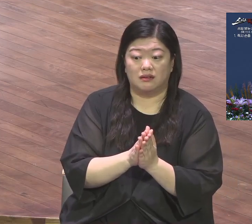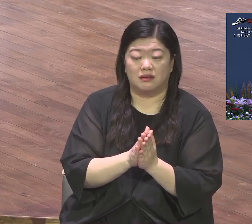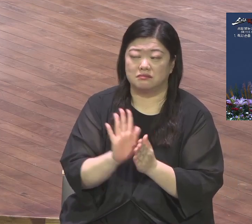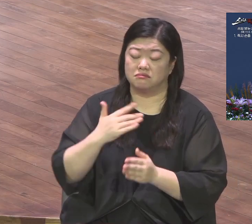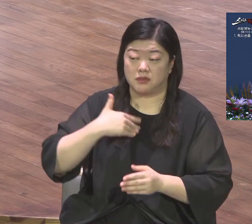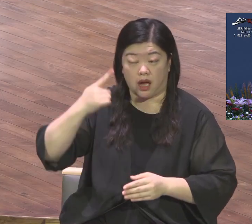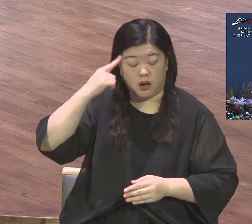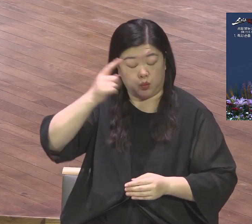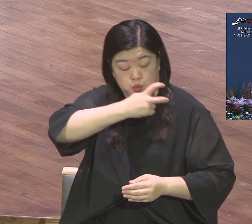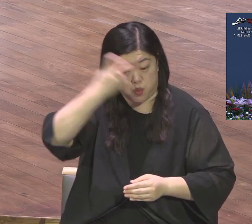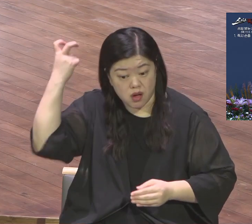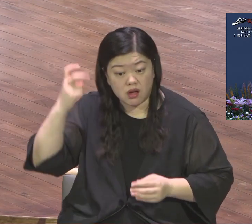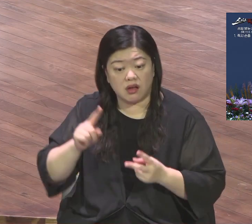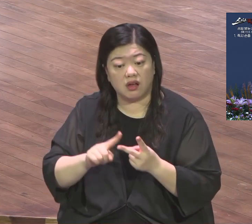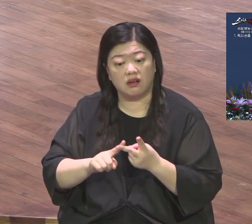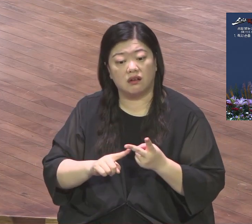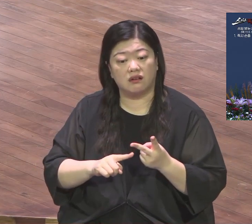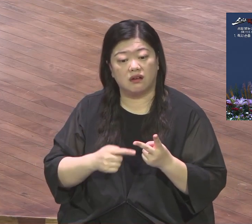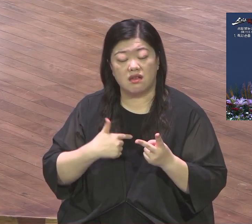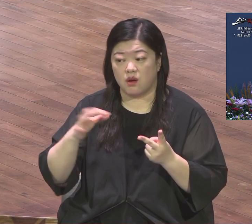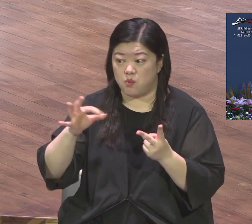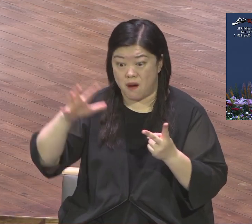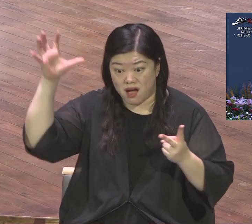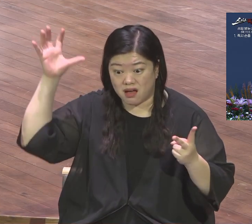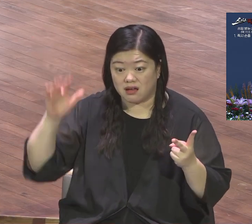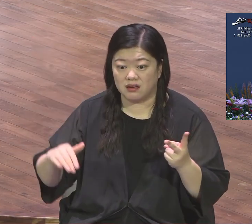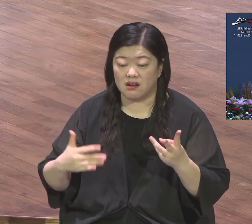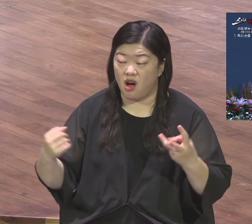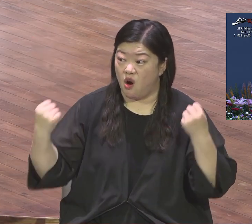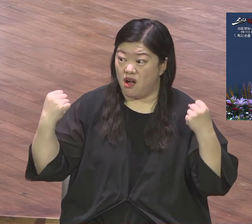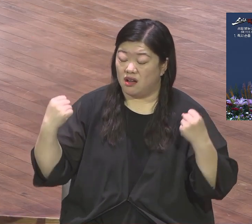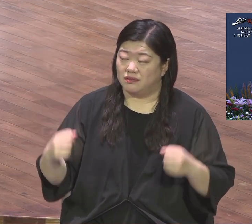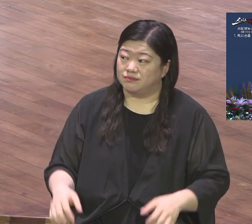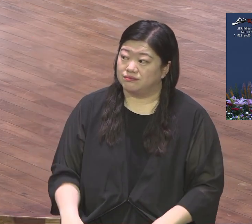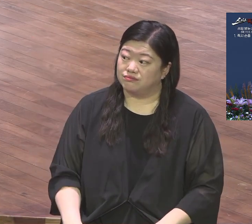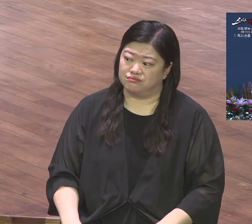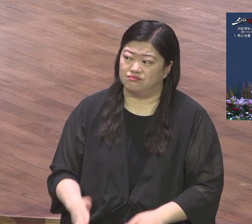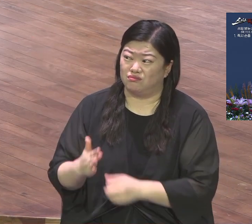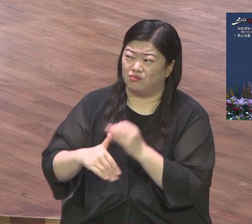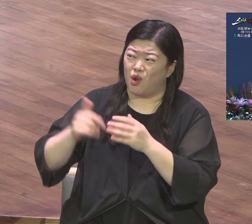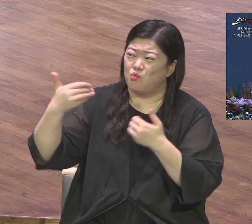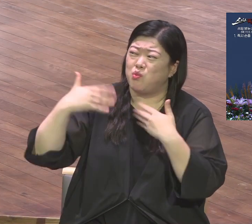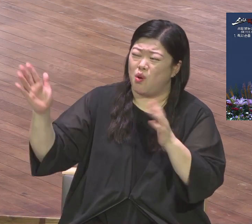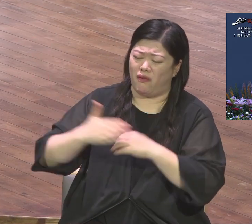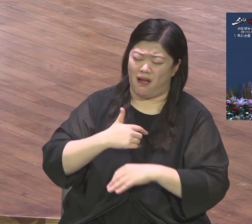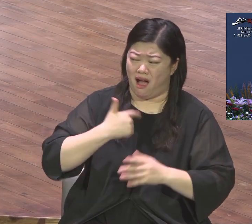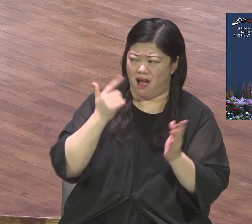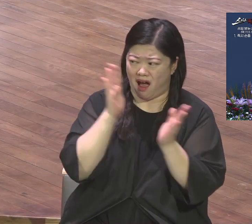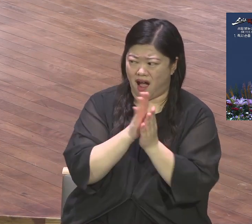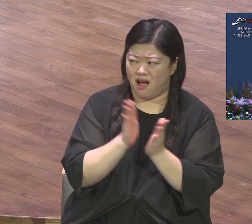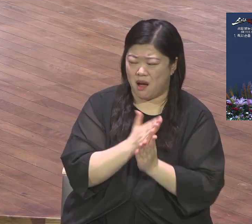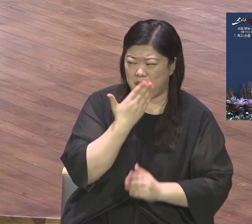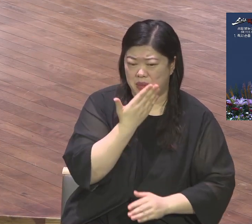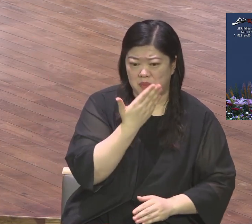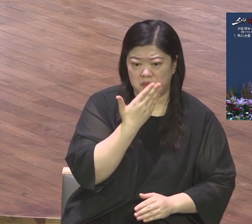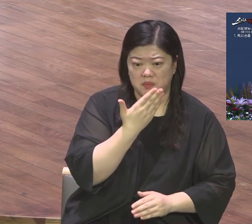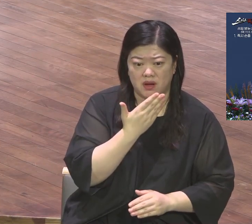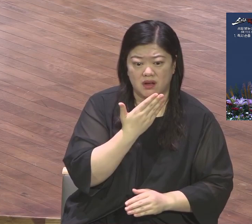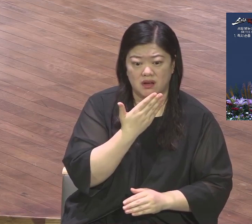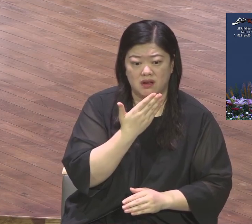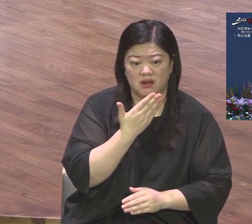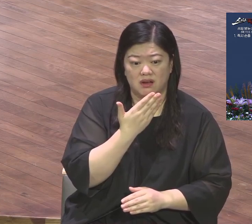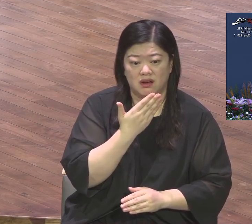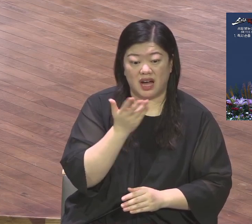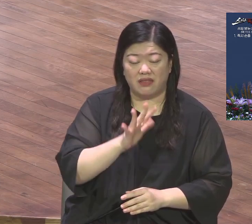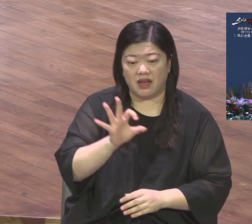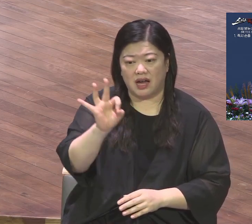배웠다고 무릎 꿇고 발발 기어야 되는데 안 기지요. 하나님을 의지해야 되는데 의지하지 않죠. 자기가 할 수 있다.